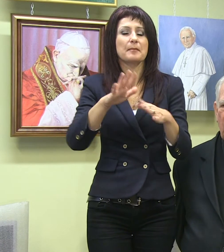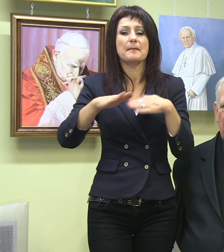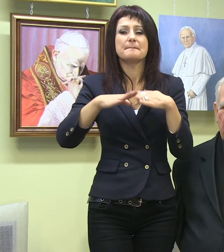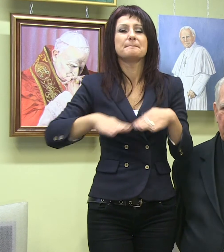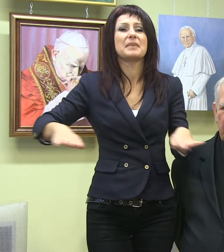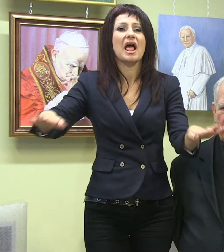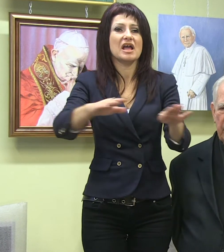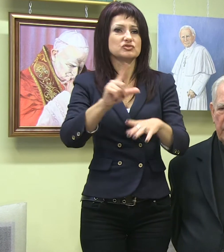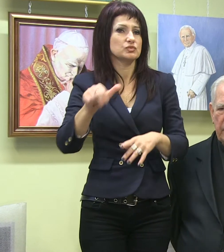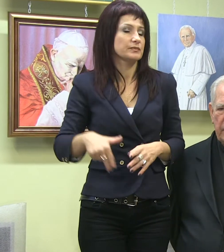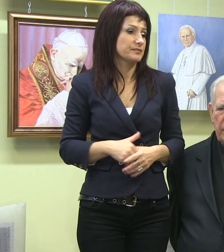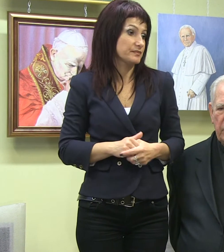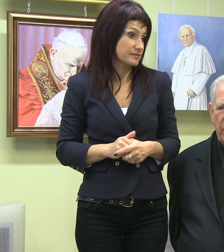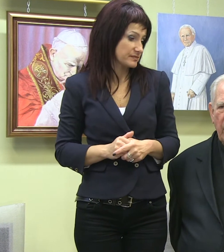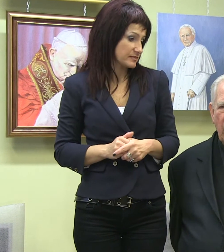placu